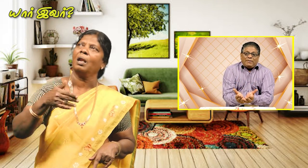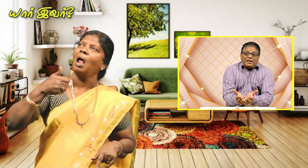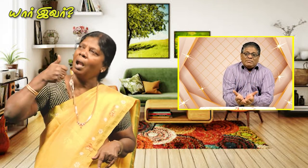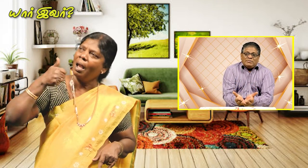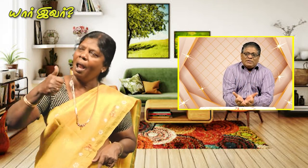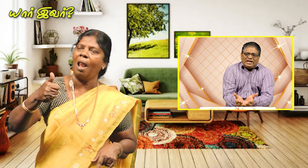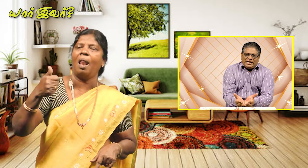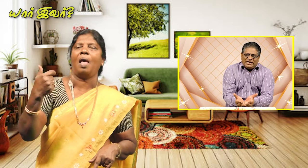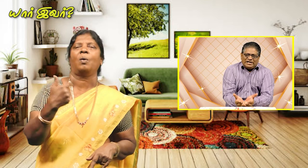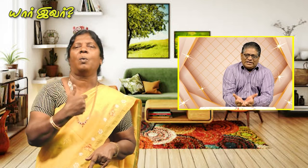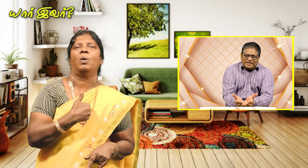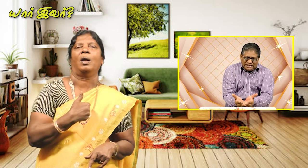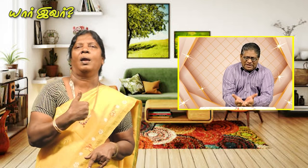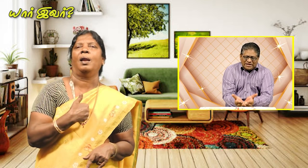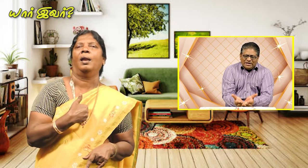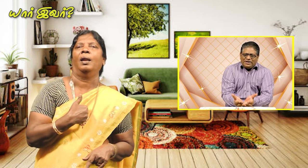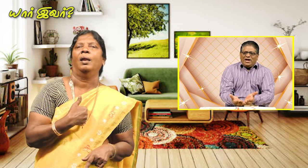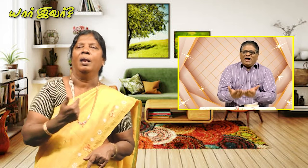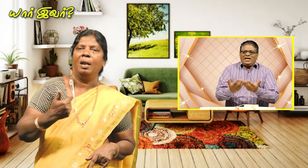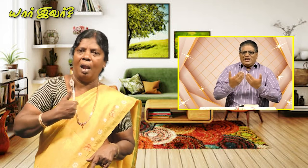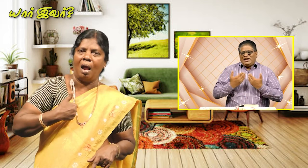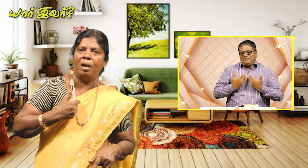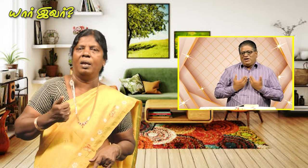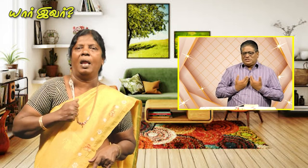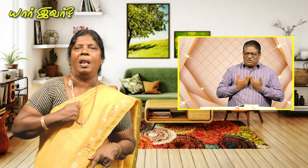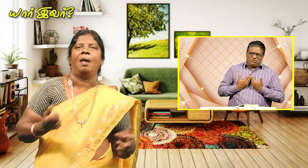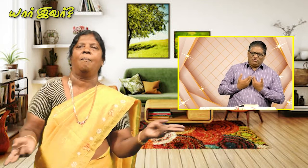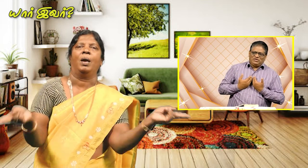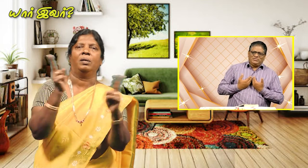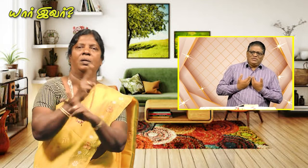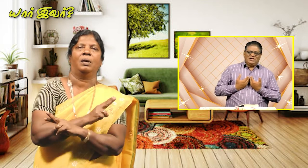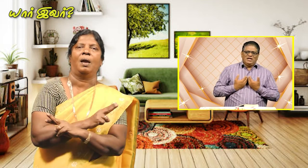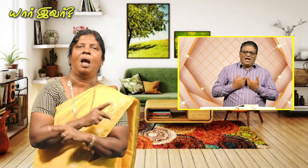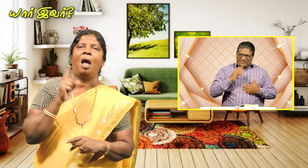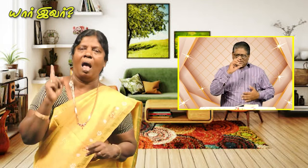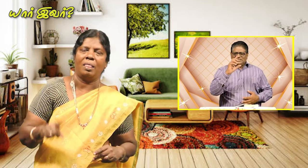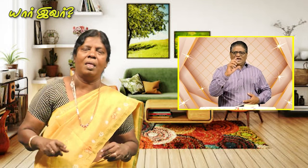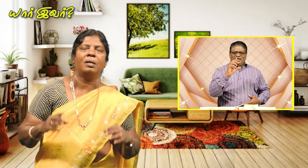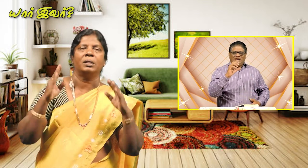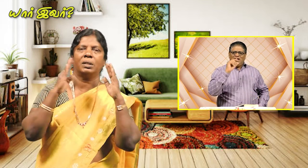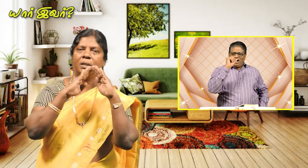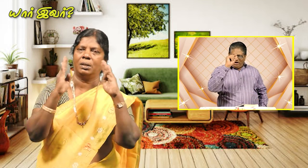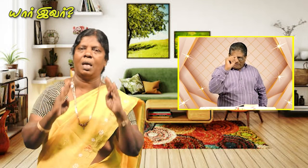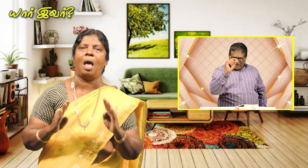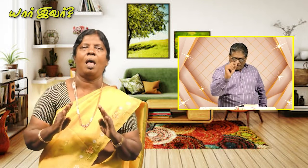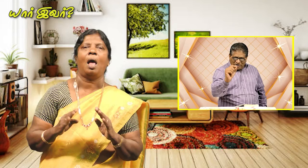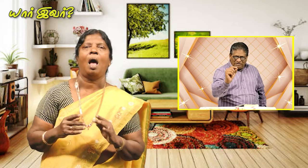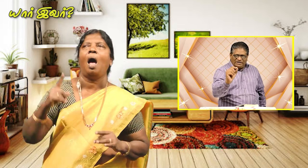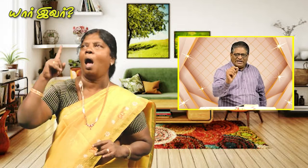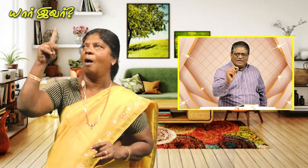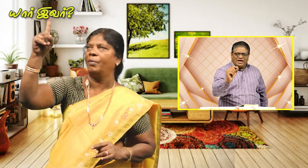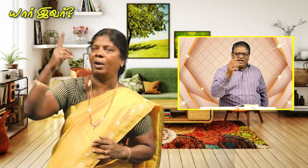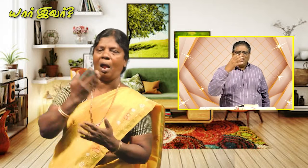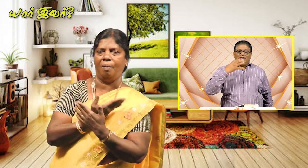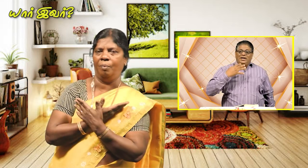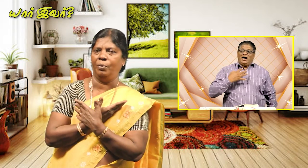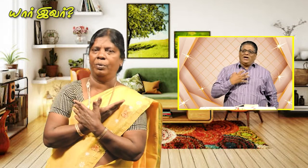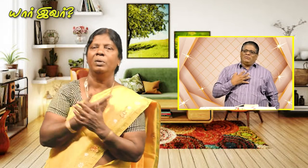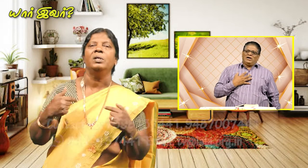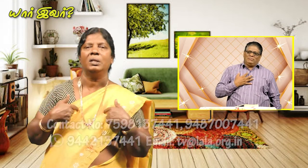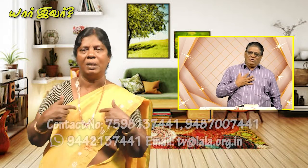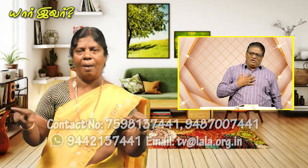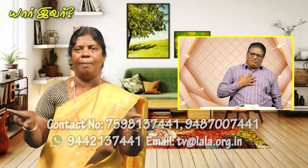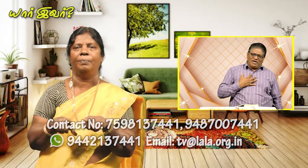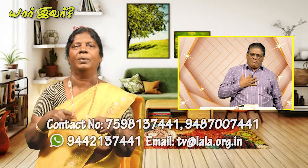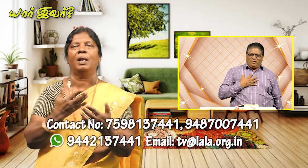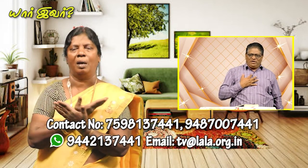அந்த பண்பு நிலைகளுக்கு நான் என்னை மாற்றிக்கொள்வது, அதான் சாயல். அவர் அன்புள்ளவர் என்றால்